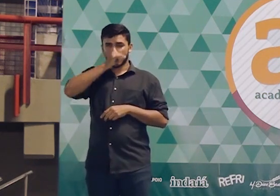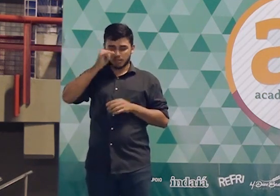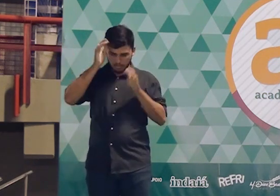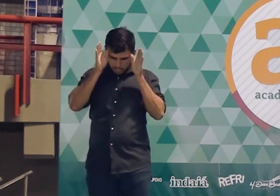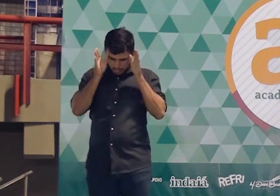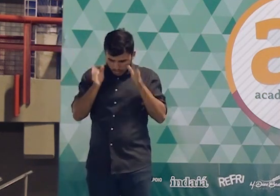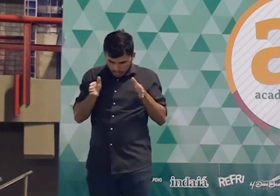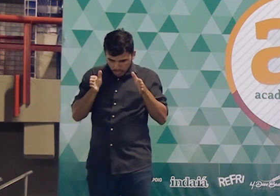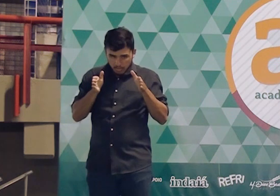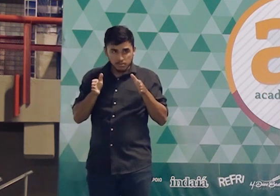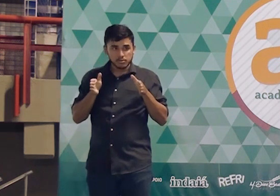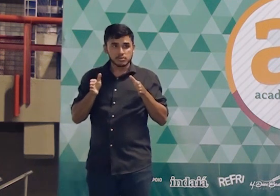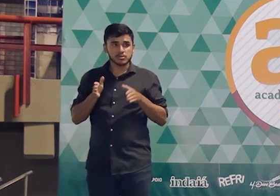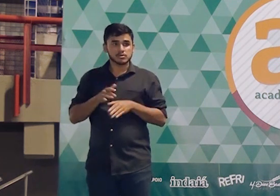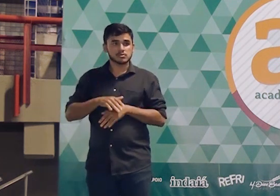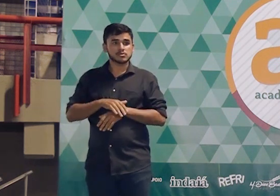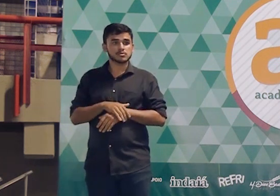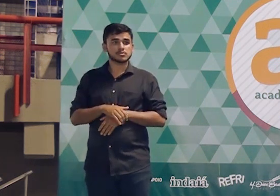Alienação do trabalho.